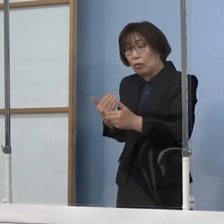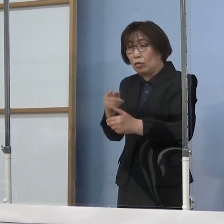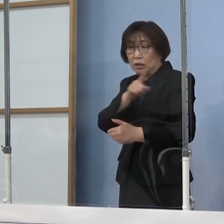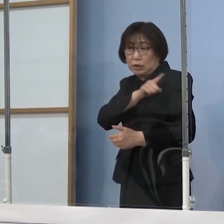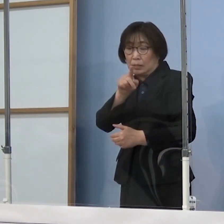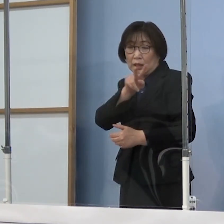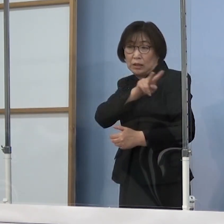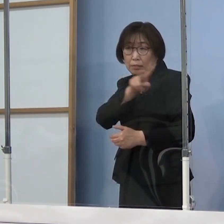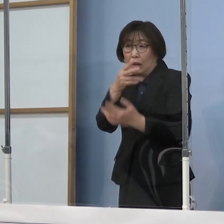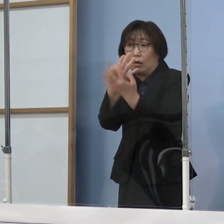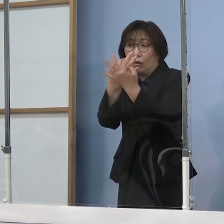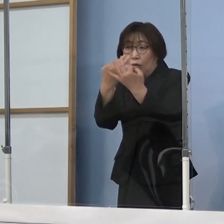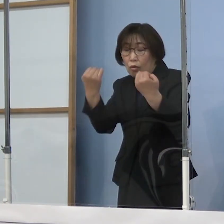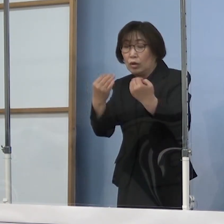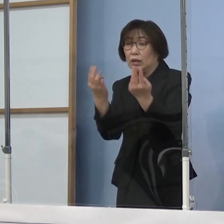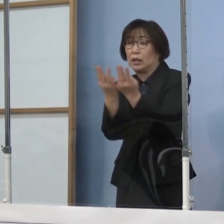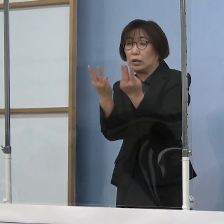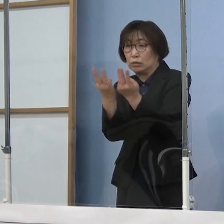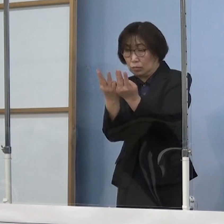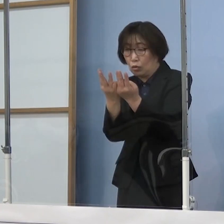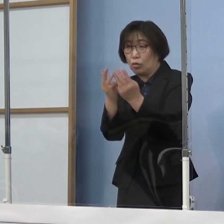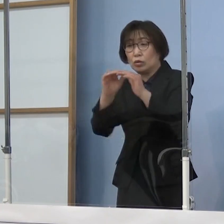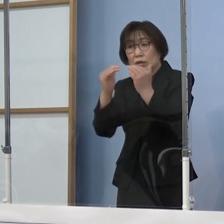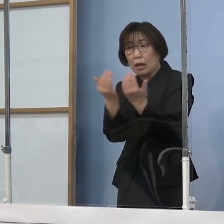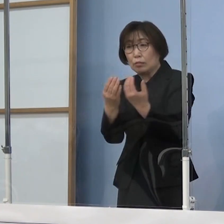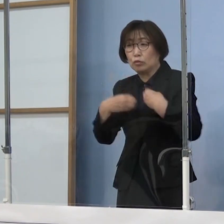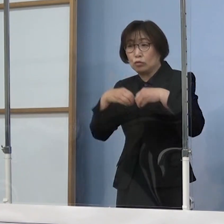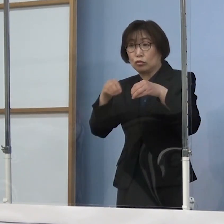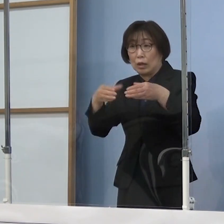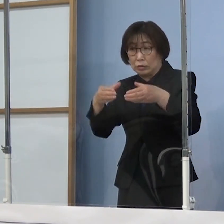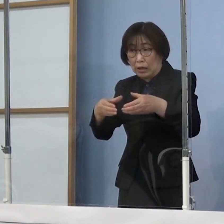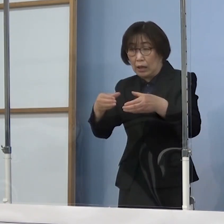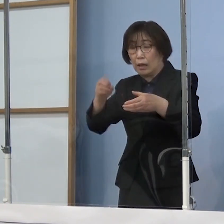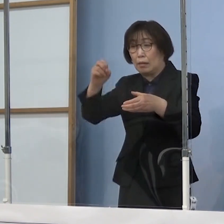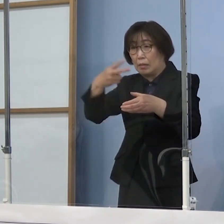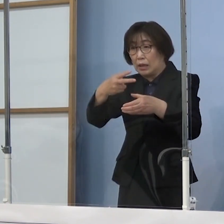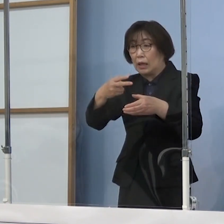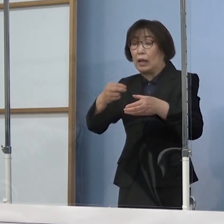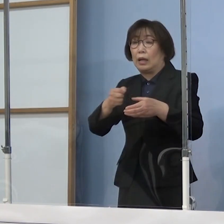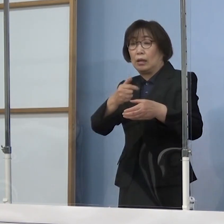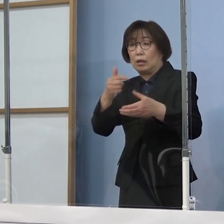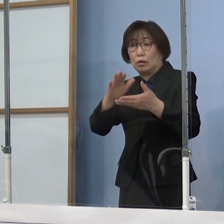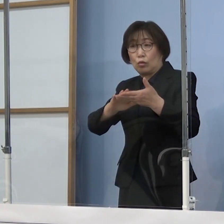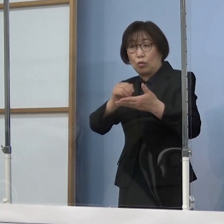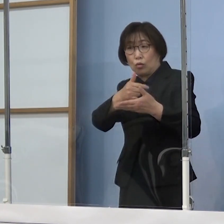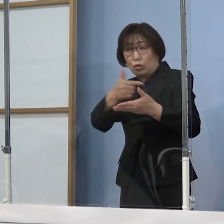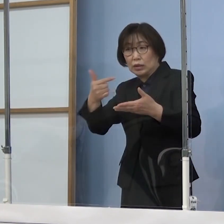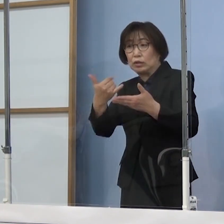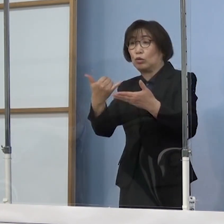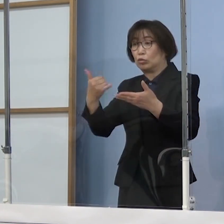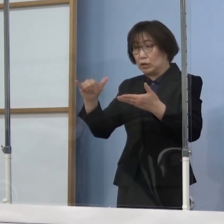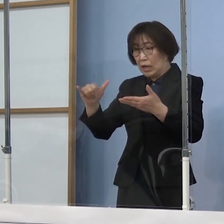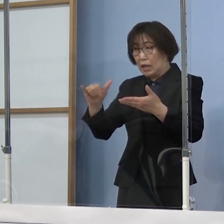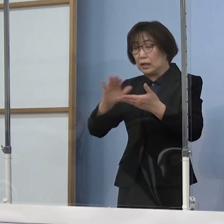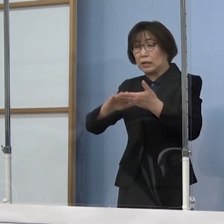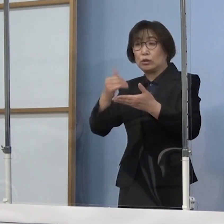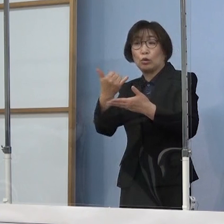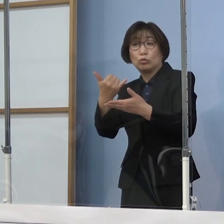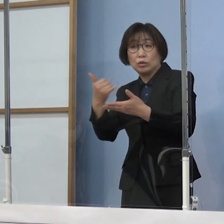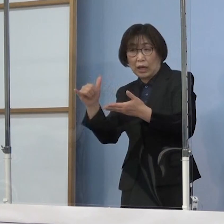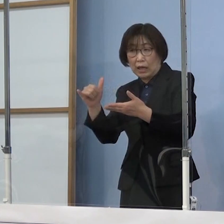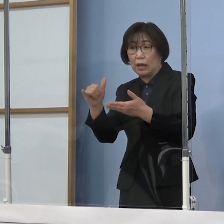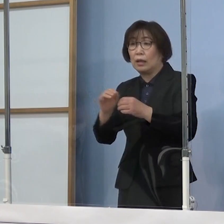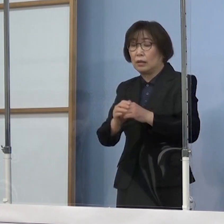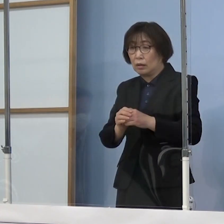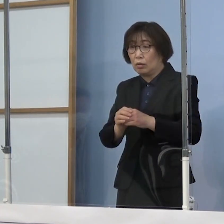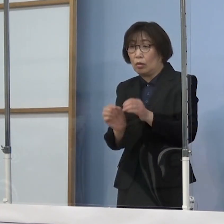についても、すべてクラスターが大きな引き金、また濃厚接触者、接触者ということで、つまり発生源が分か